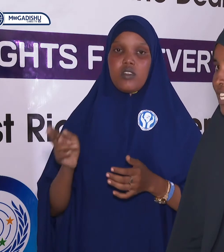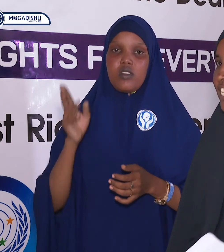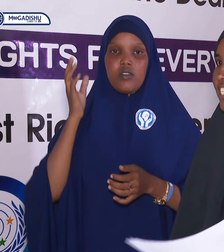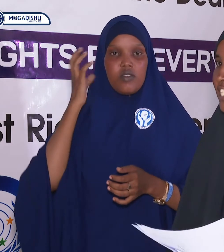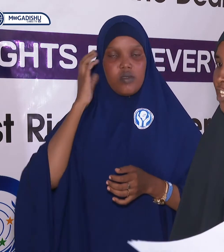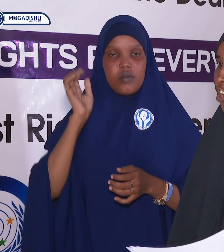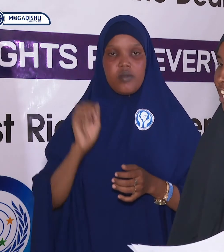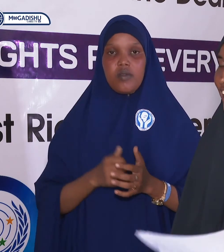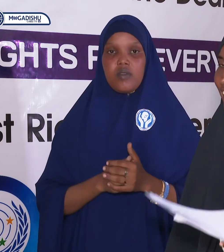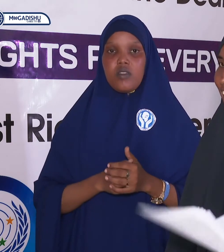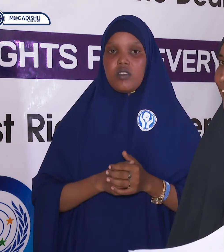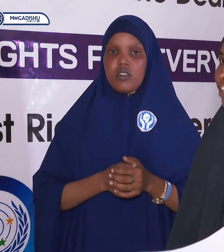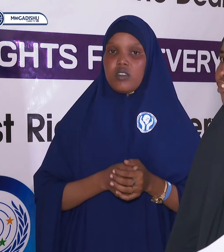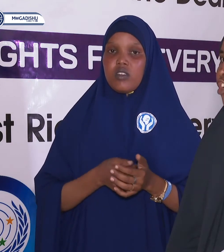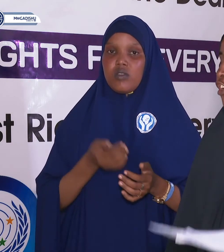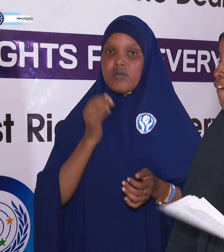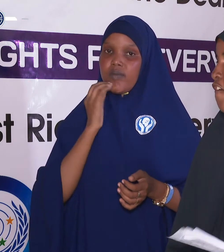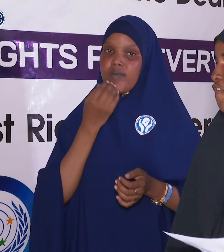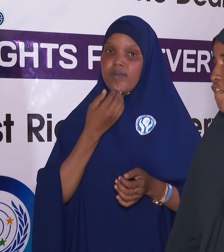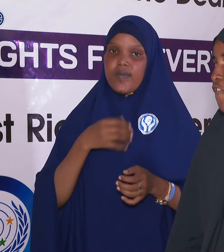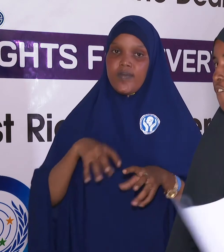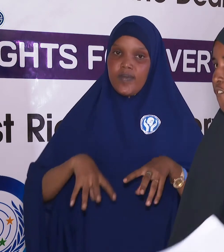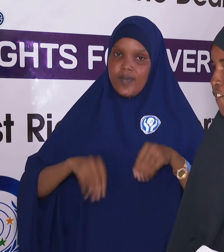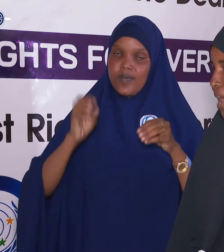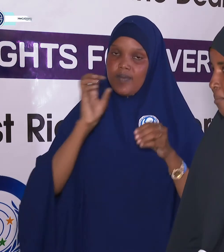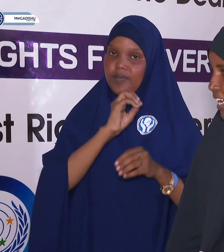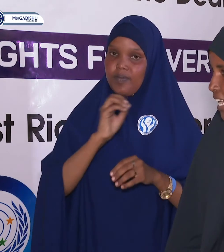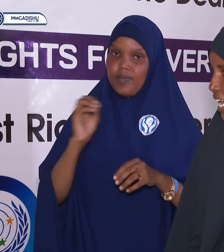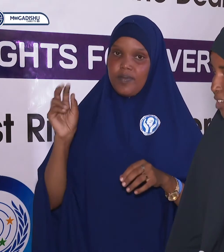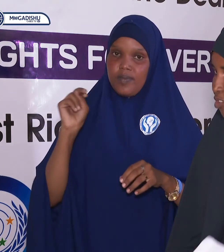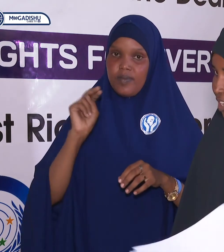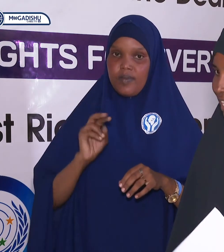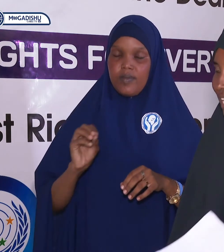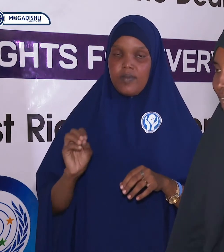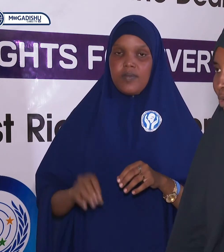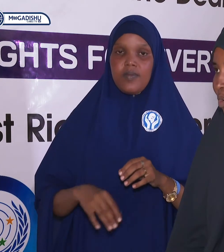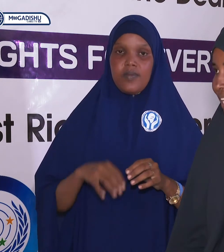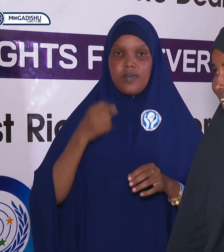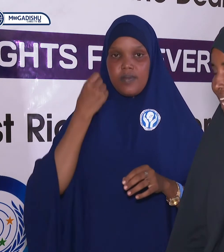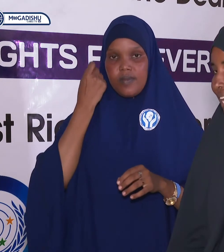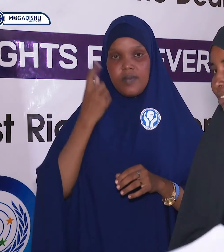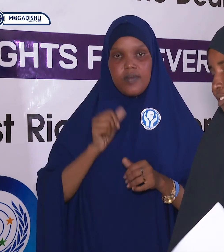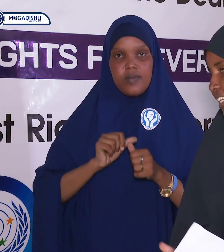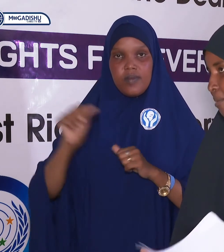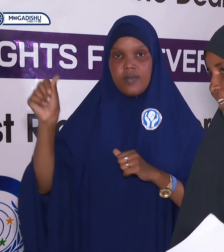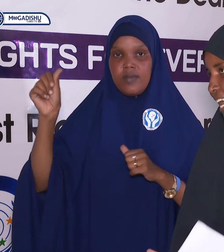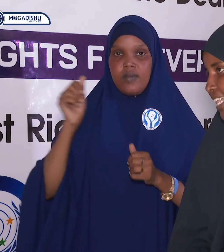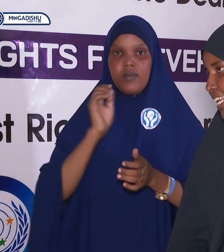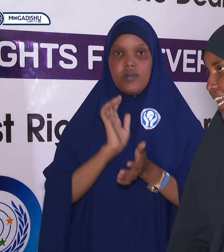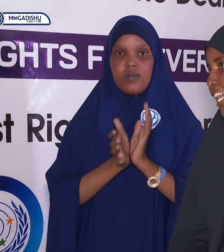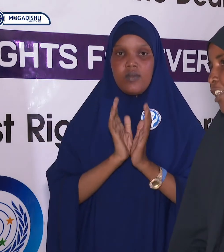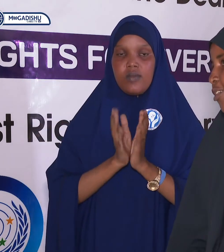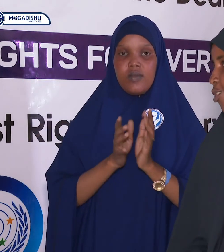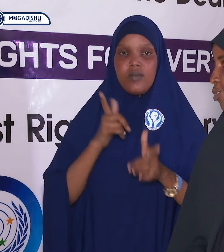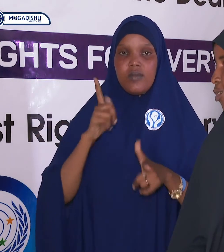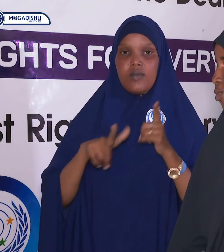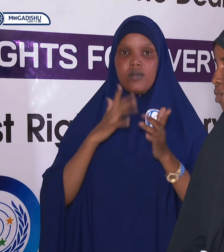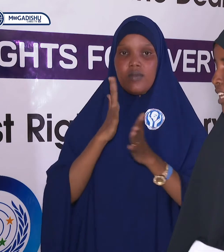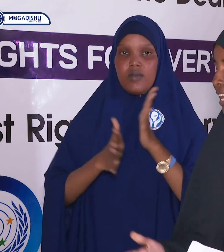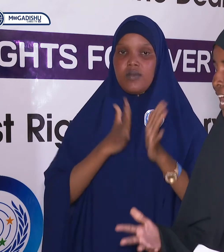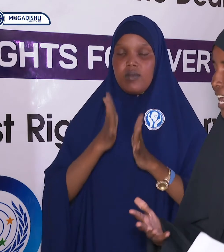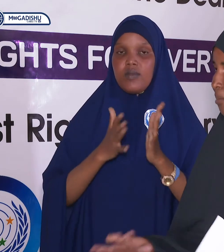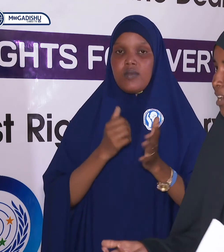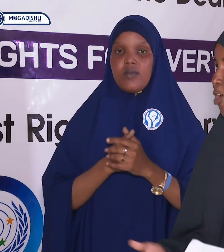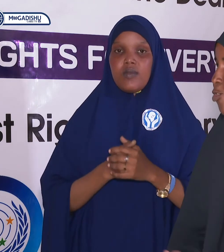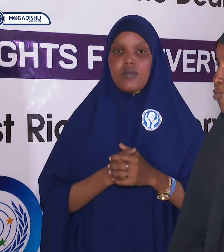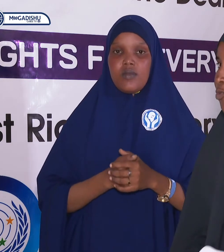qabto sidoo kale in la heli doono faham dheeraada oo ka dhan ah luuqadda gacma ka hadalka aynu noqon doono